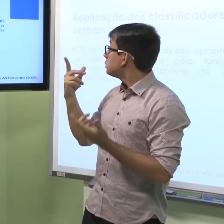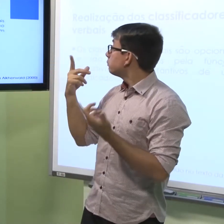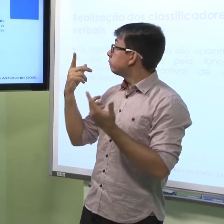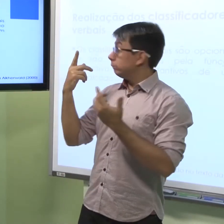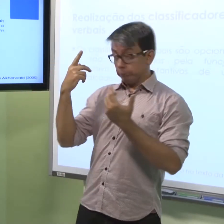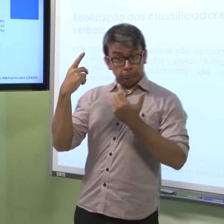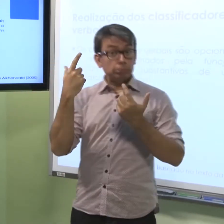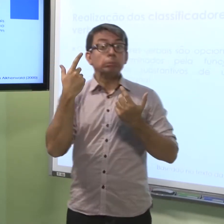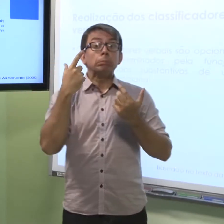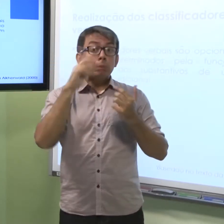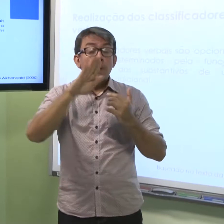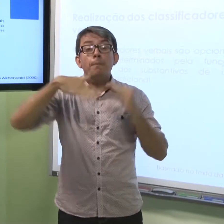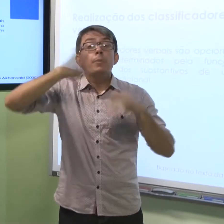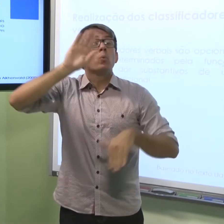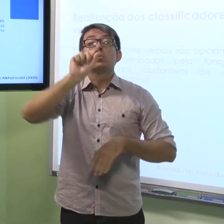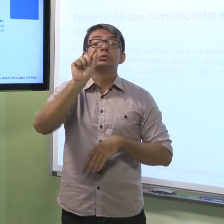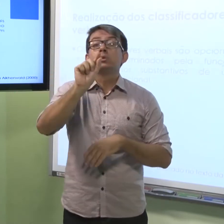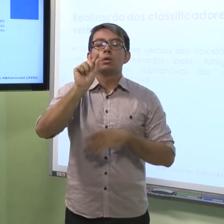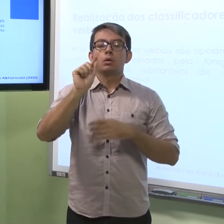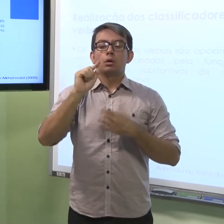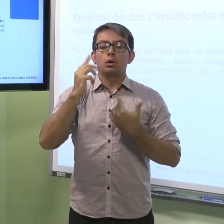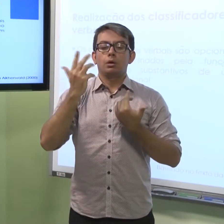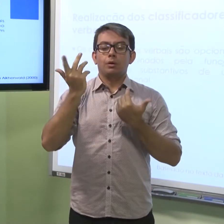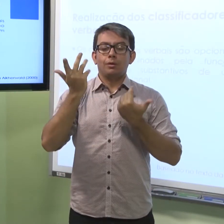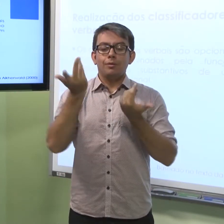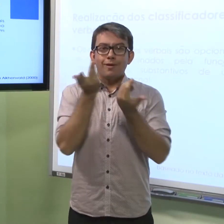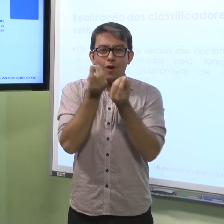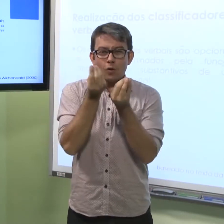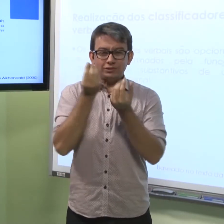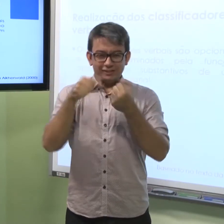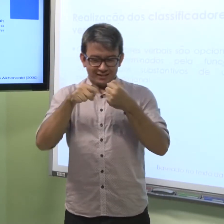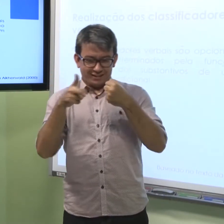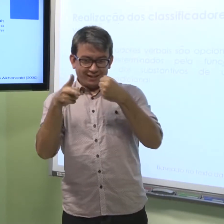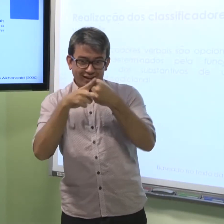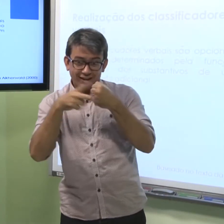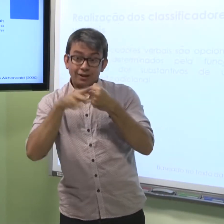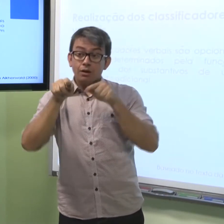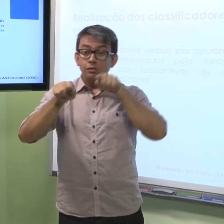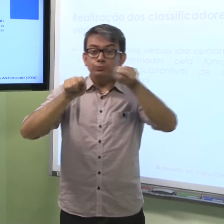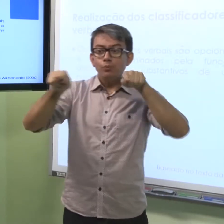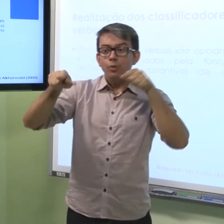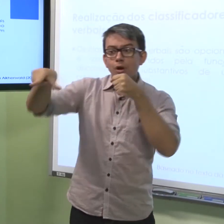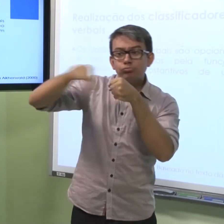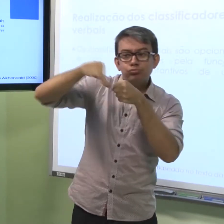Eu faço discurso, as minhas escolhas dentro desse discurso.